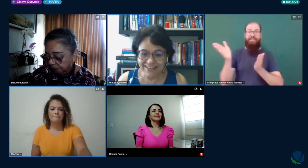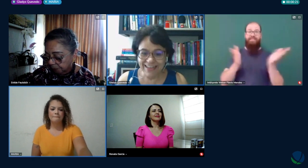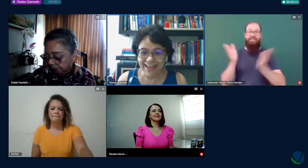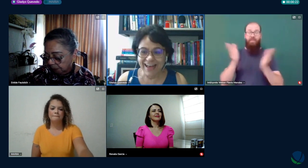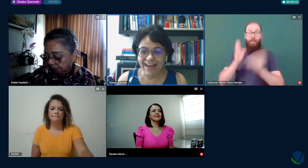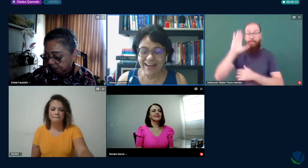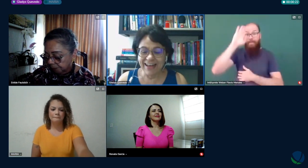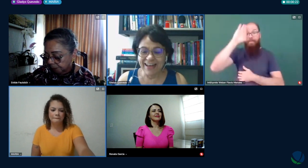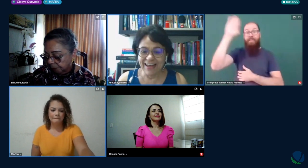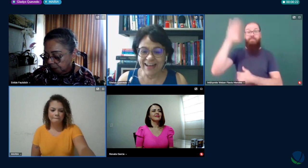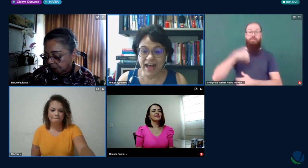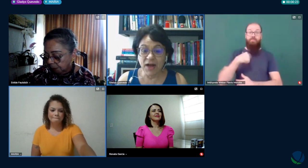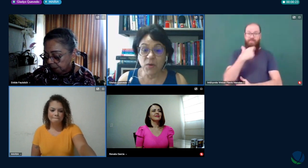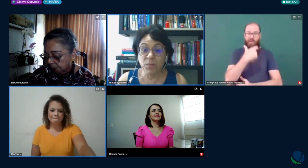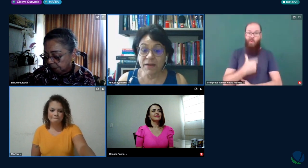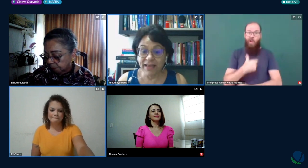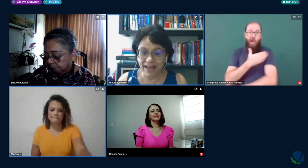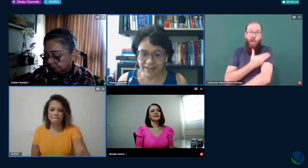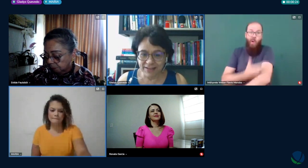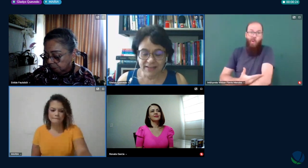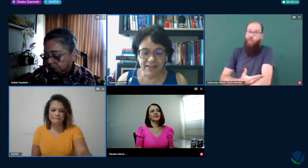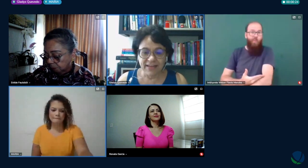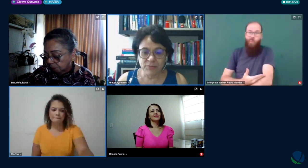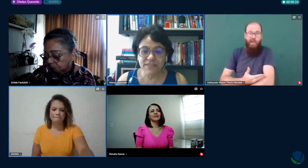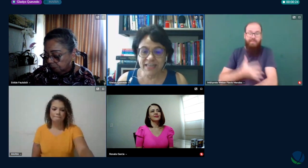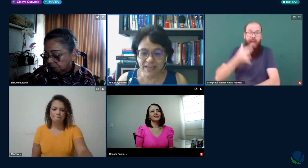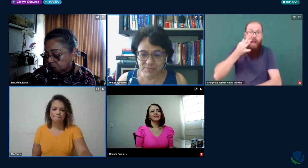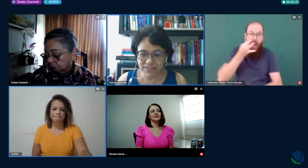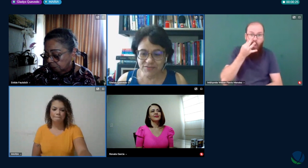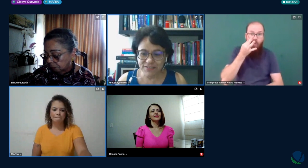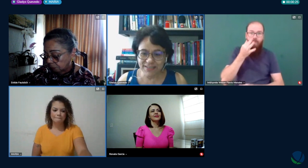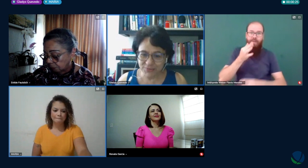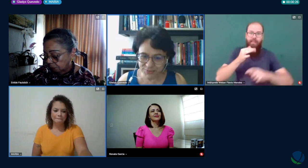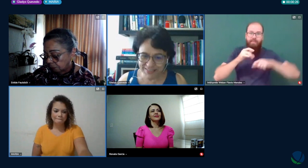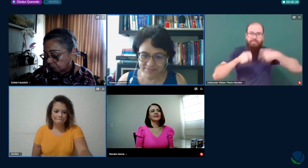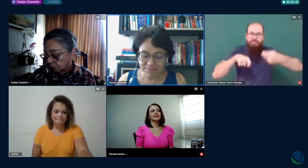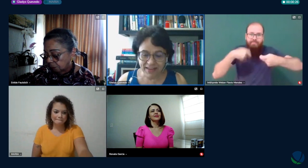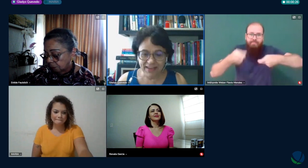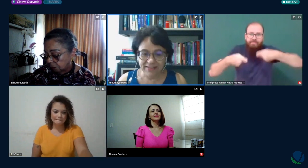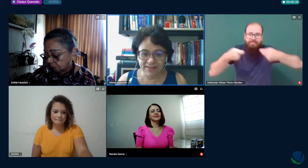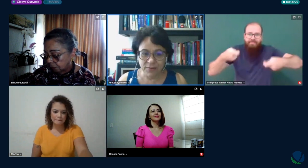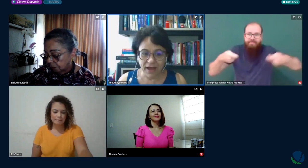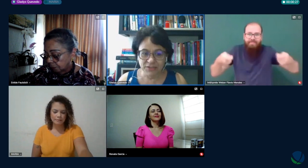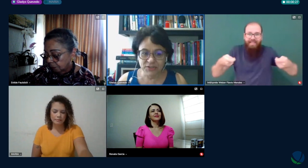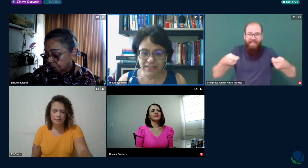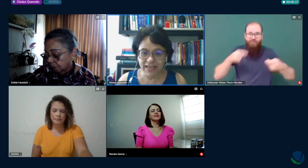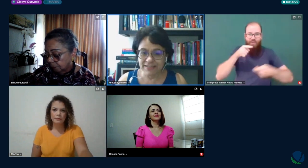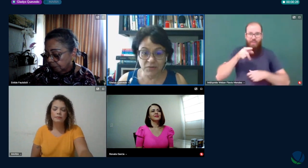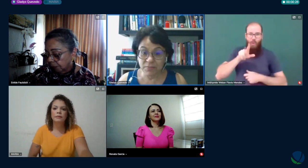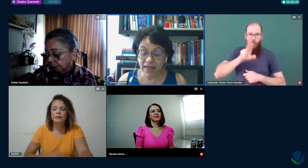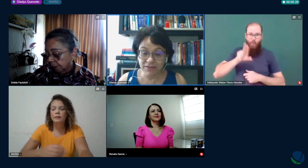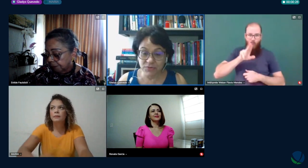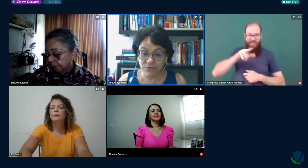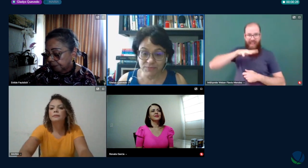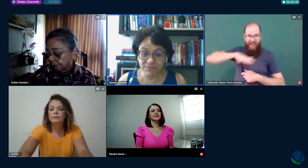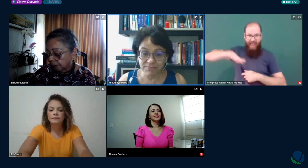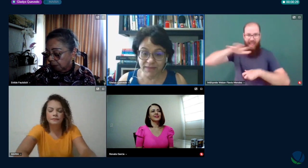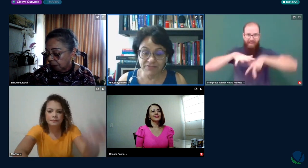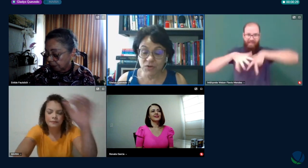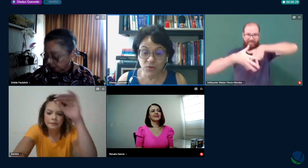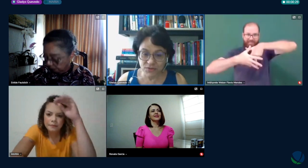acostumada a acompanhar os termos que você usa. Então, acho que esse é um